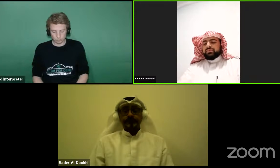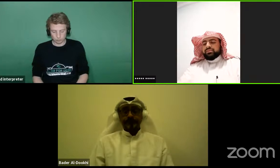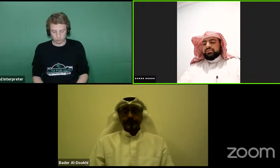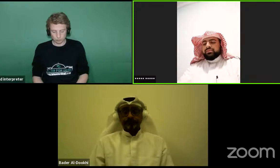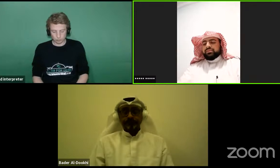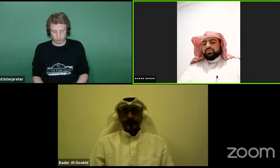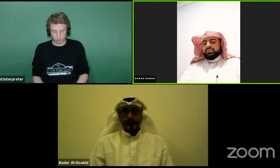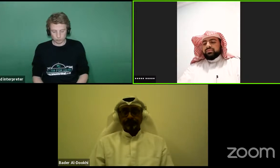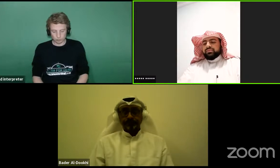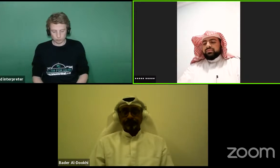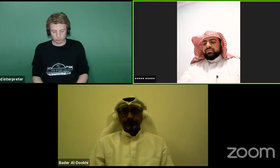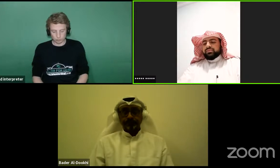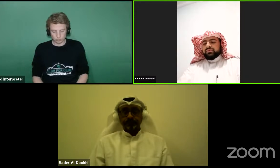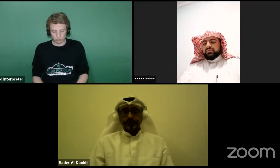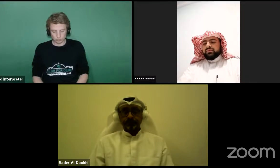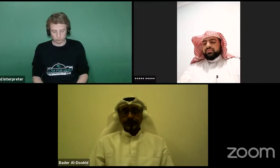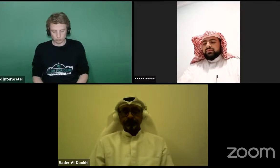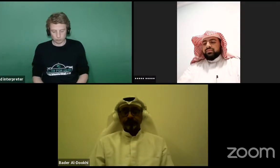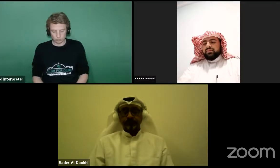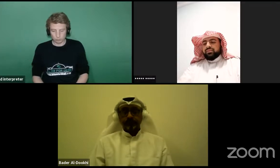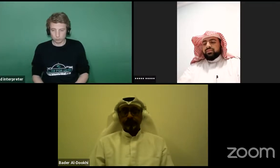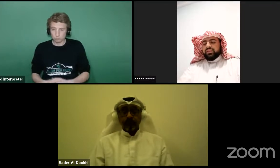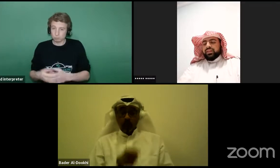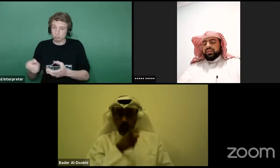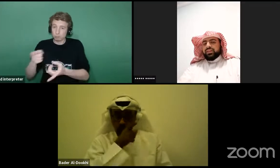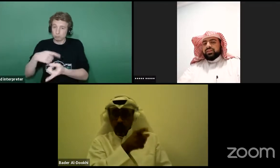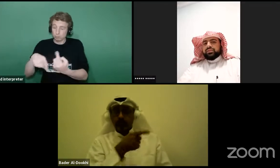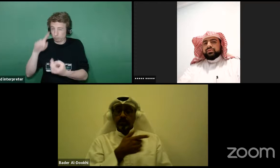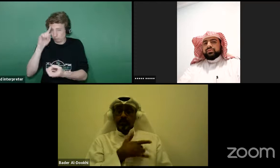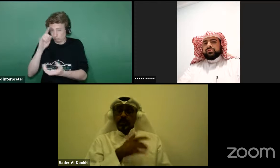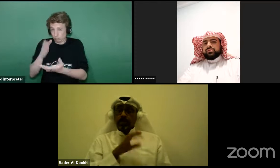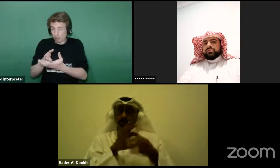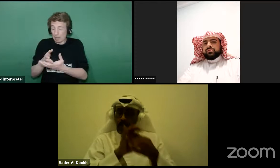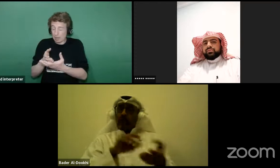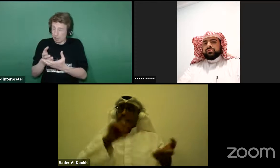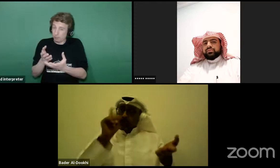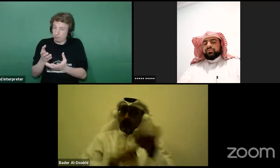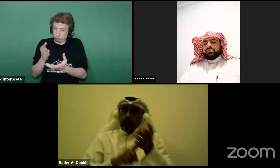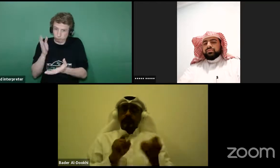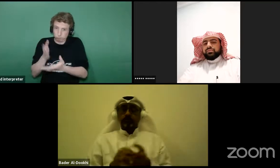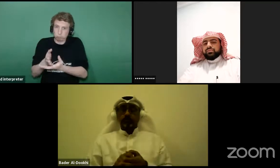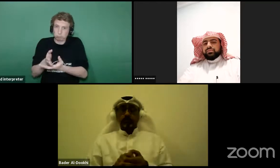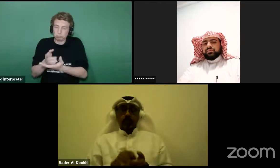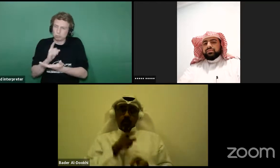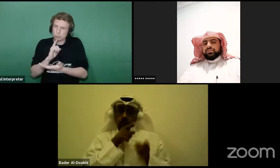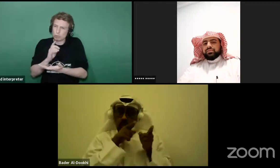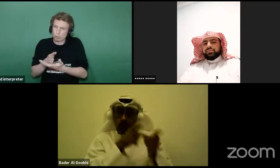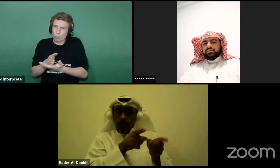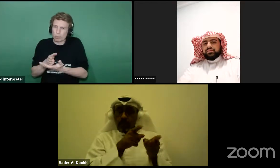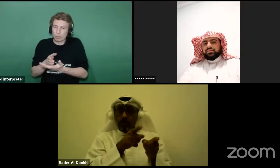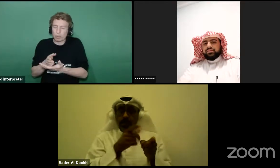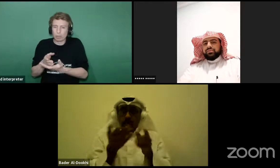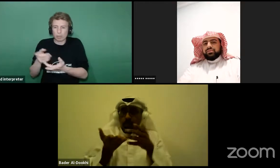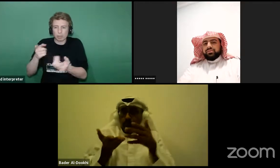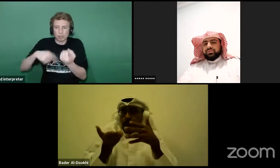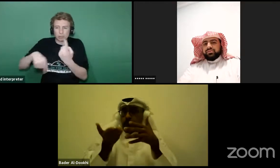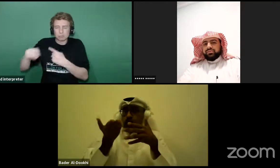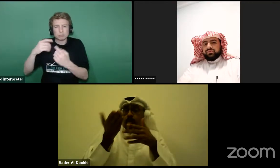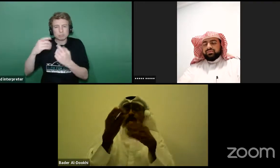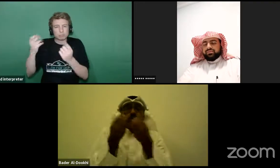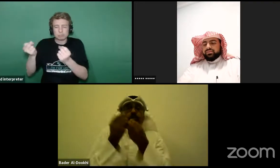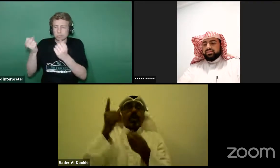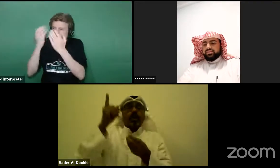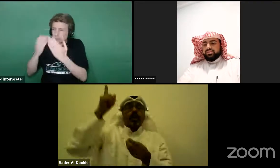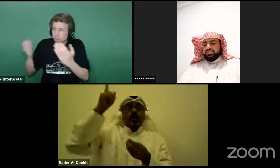كريم. It is they who are the believers in truth. For them are grades of dignity with their Lord,